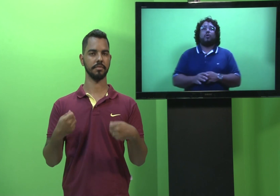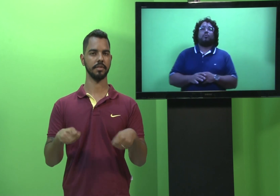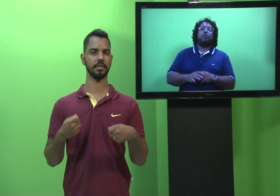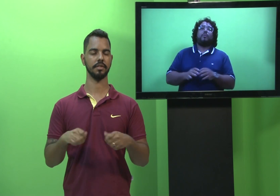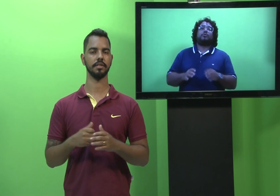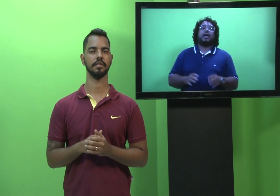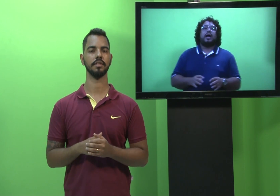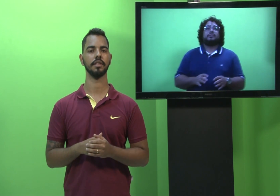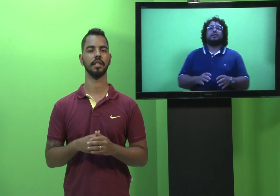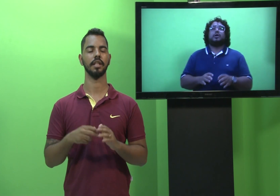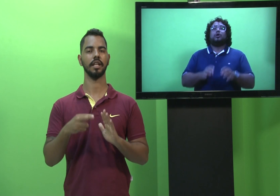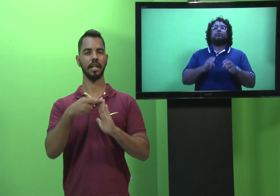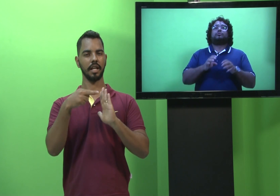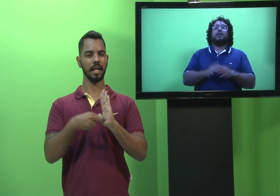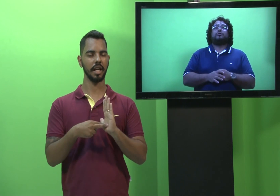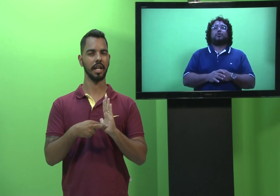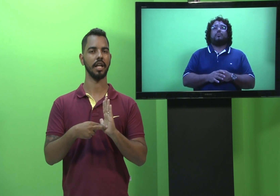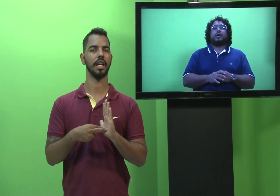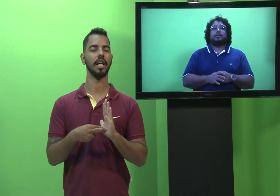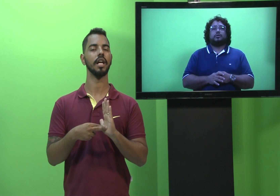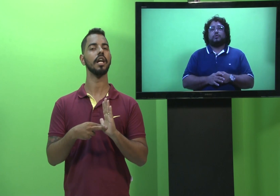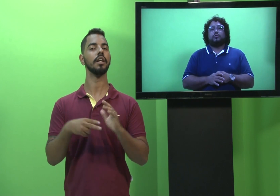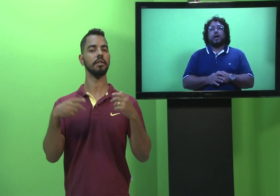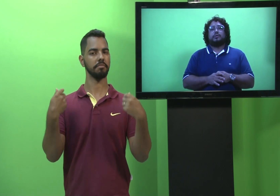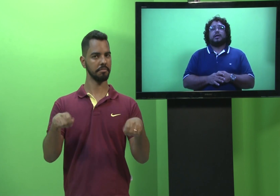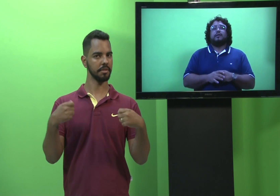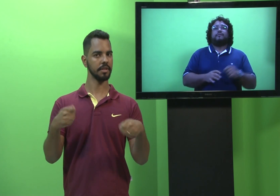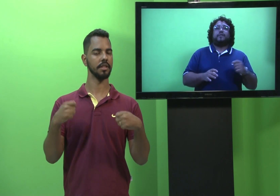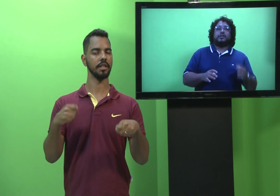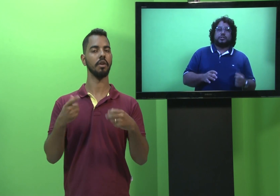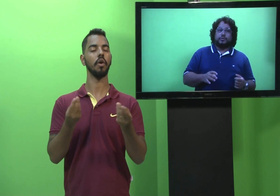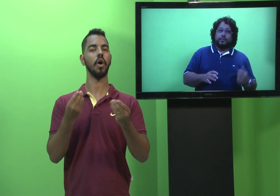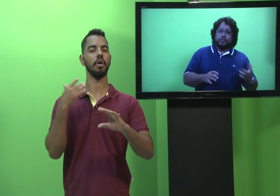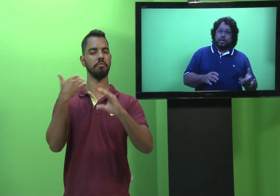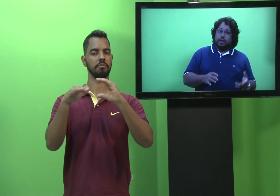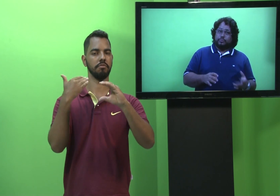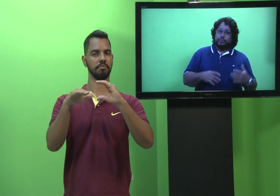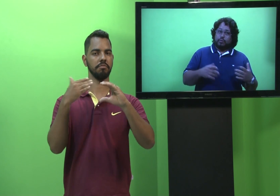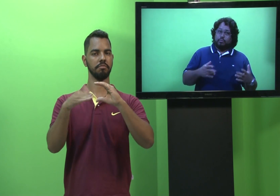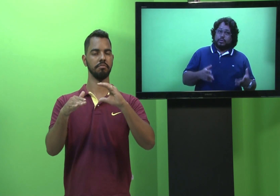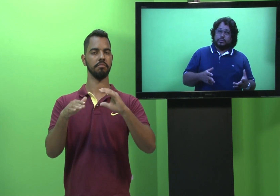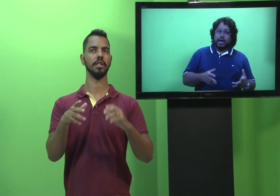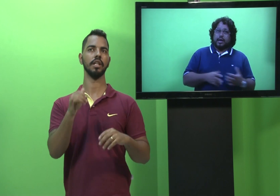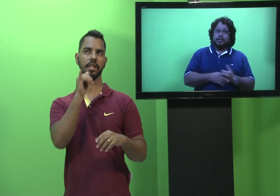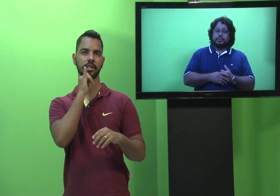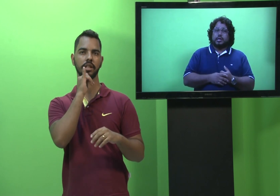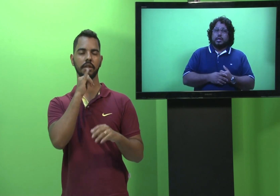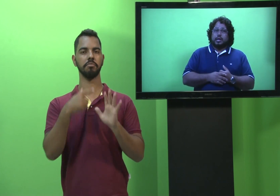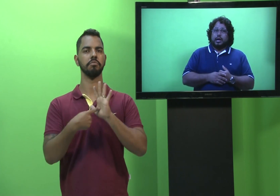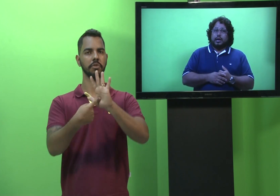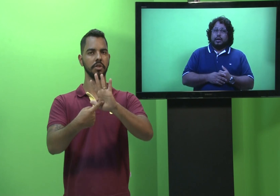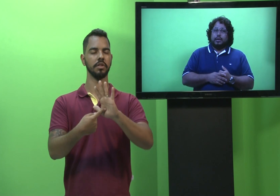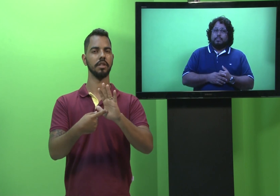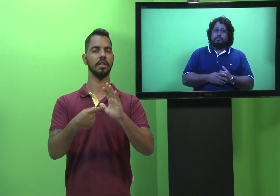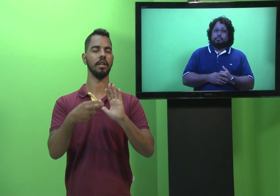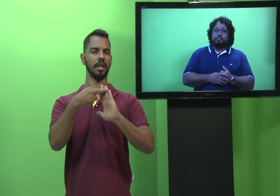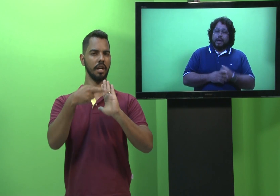como comportar-se nos meios de comunicação virtuais. Vejamos algumas regras